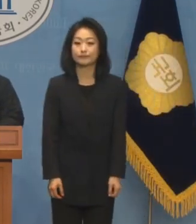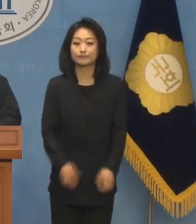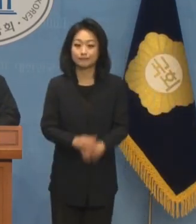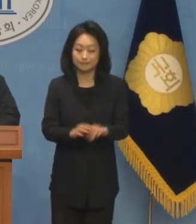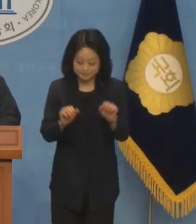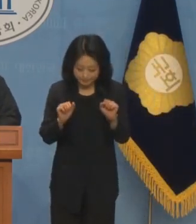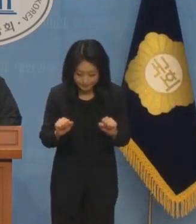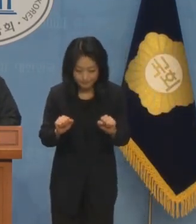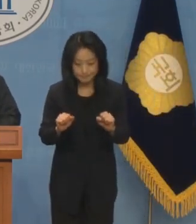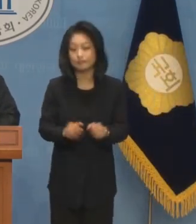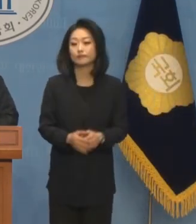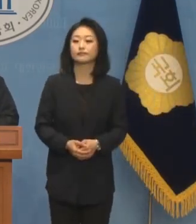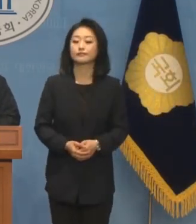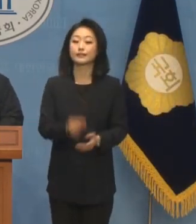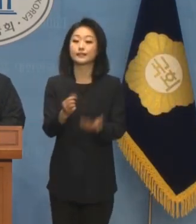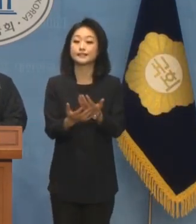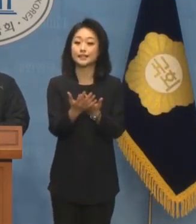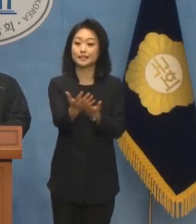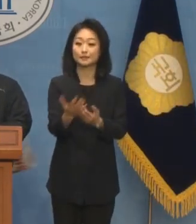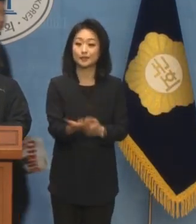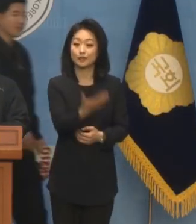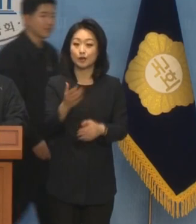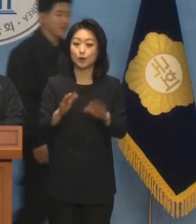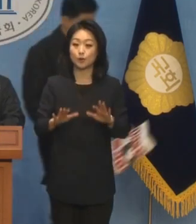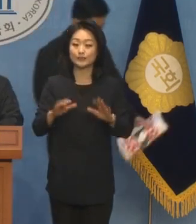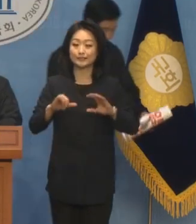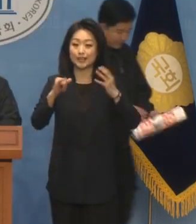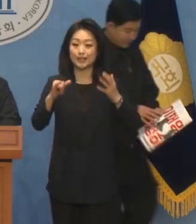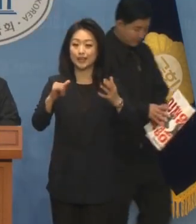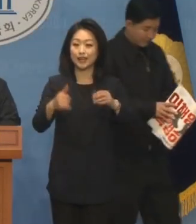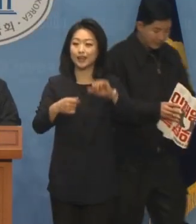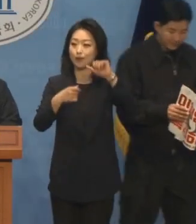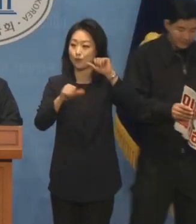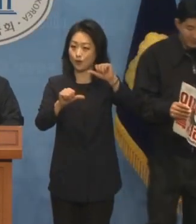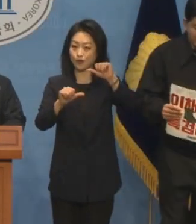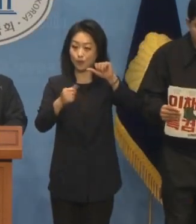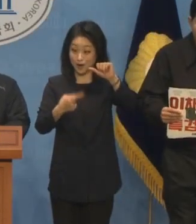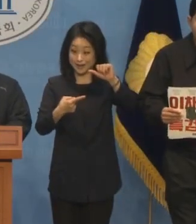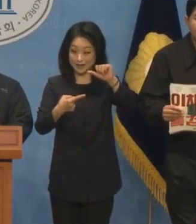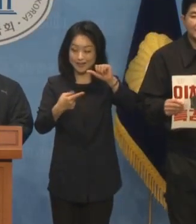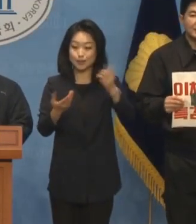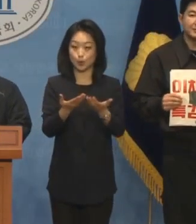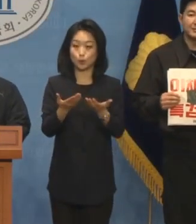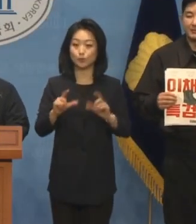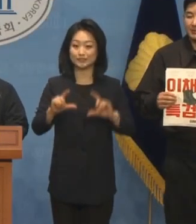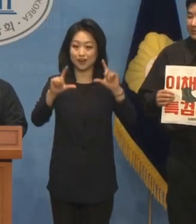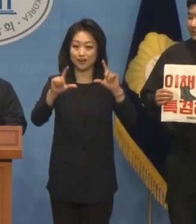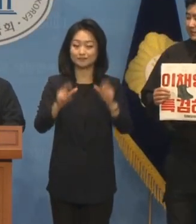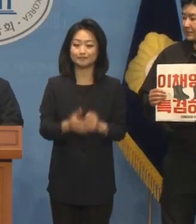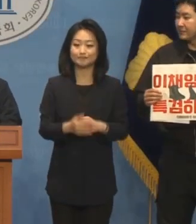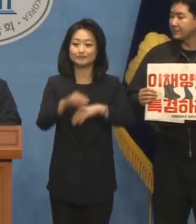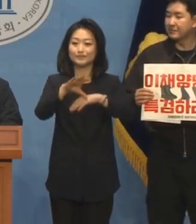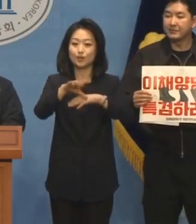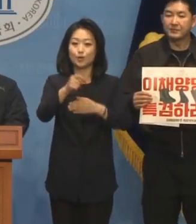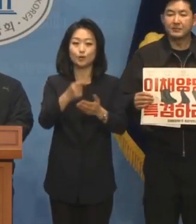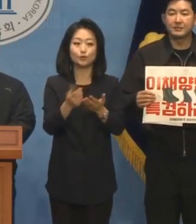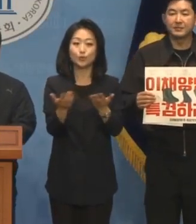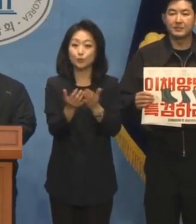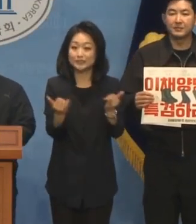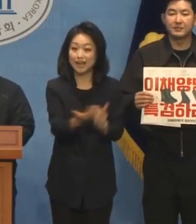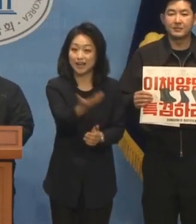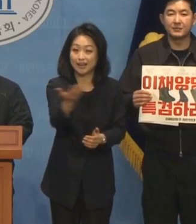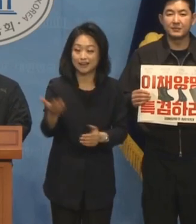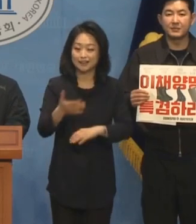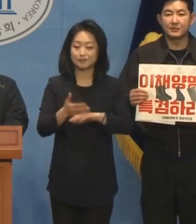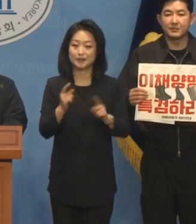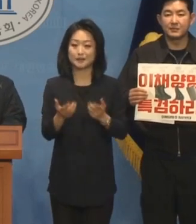안녕하세요 기자님들 오늘 5월 1일 세계 노동절 오늘 노동절에 일어하는 우리 언론 노동자분들 감사와 존경의 마음